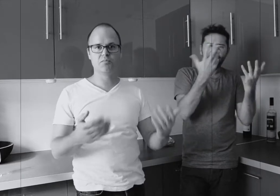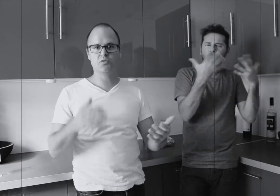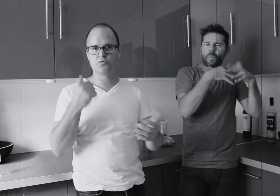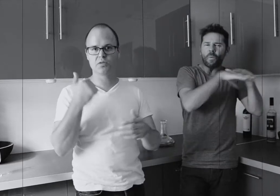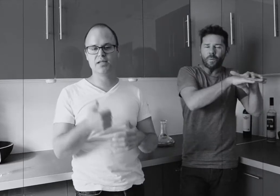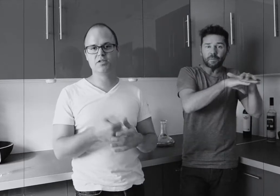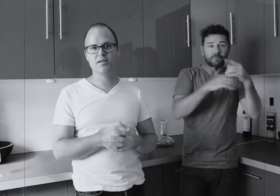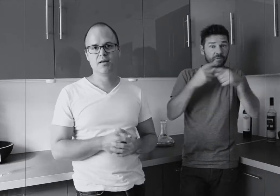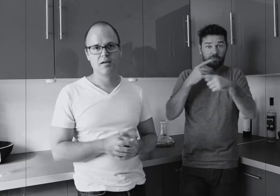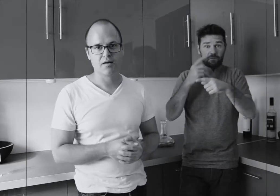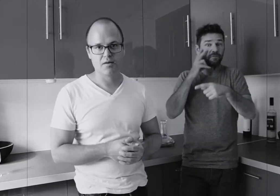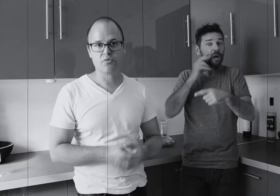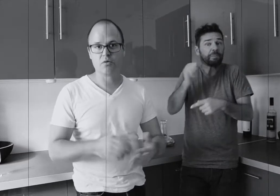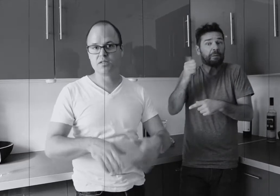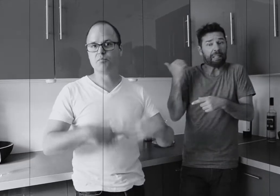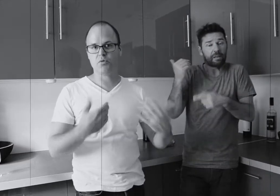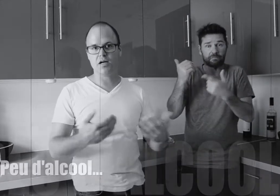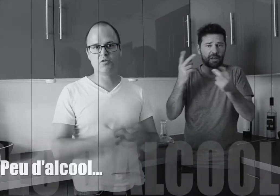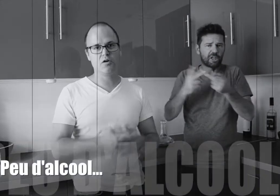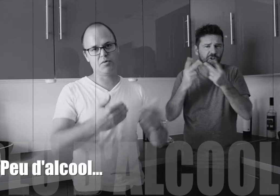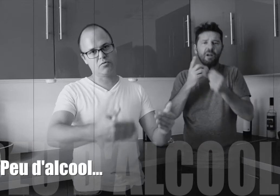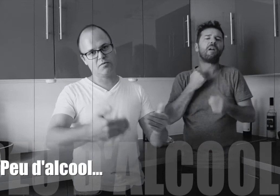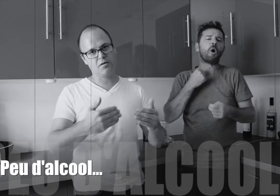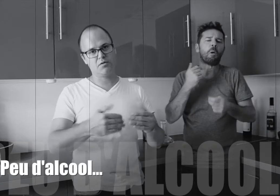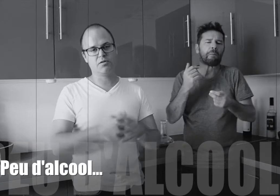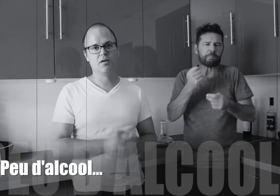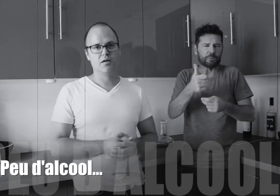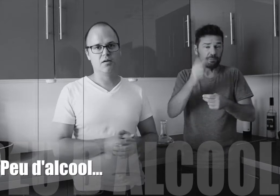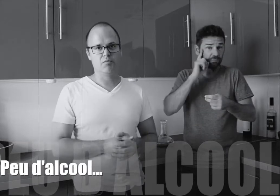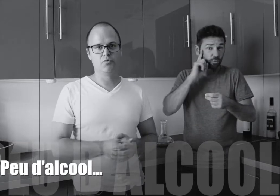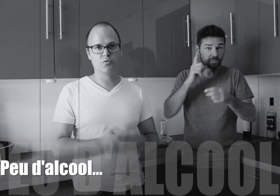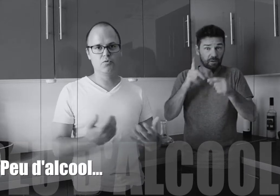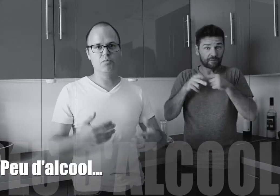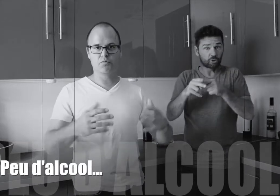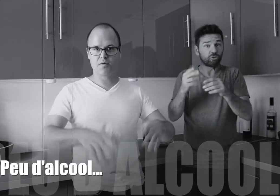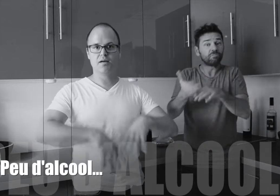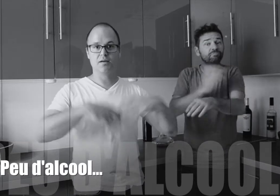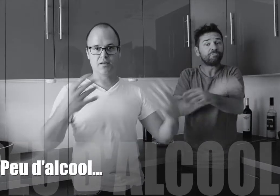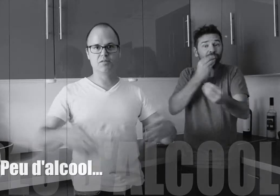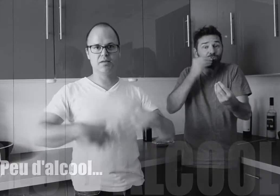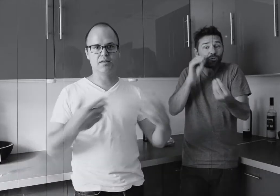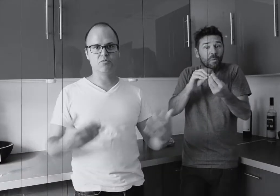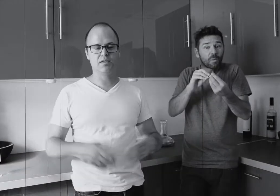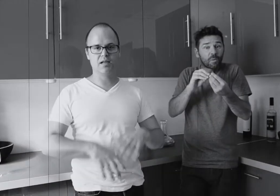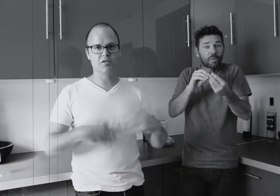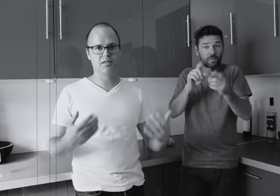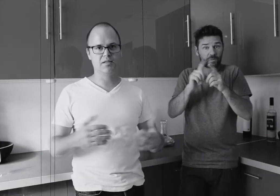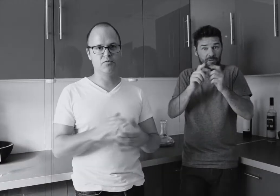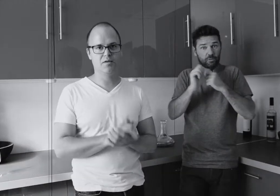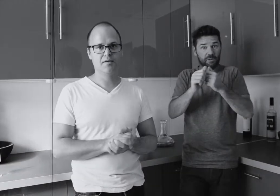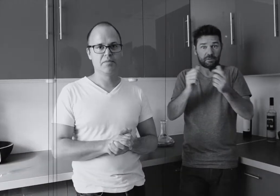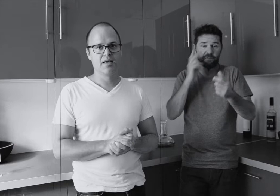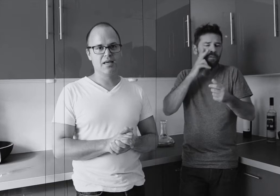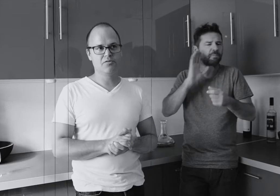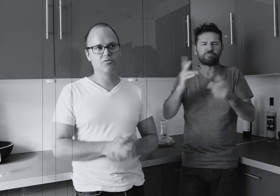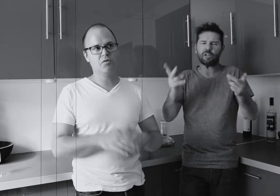vin primeur toujours très léger, souvent aussi peu d'alcool, parce qu'on vendange plutôt tôt pour faire respecter aussi la légèreté du